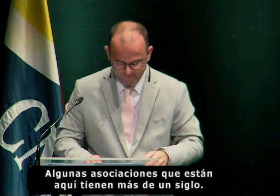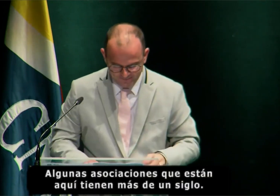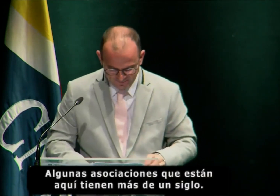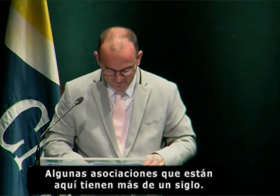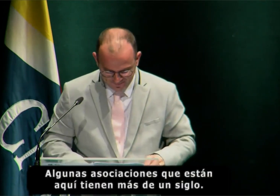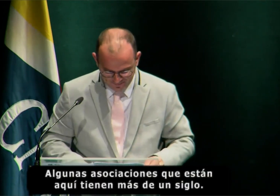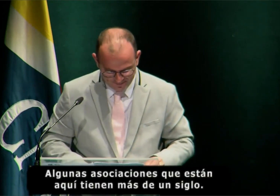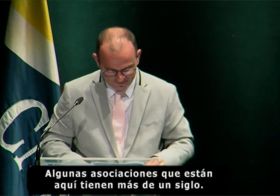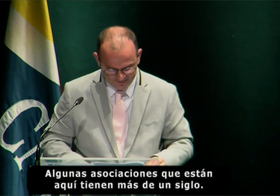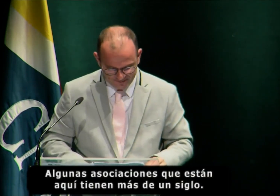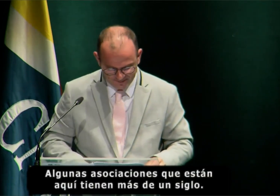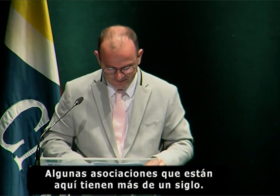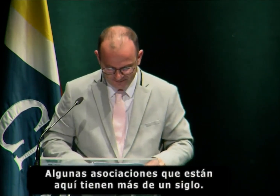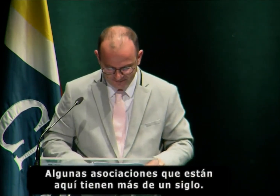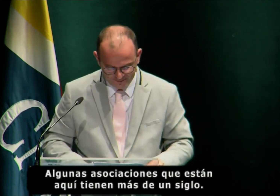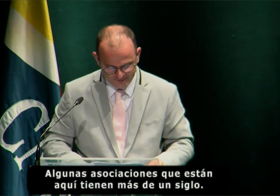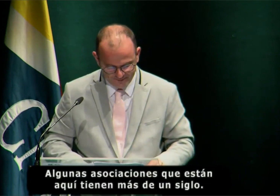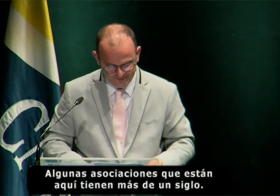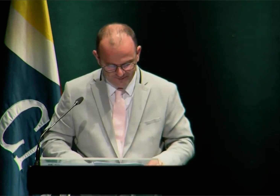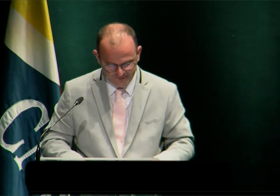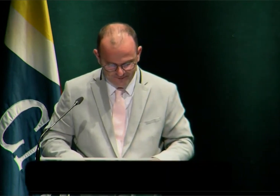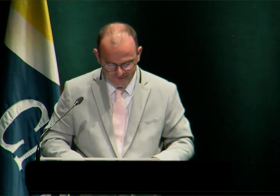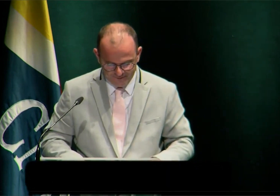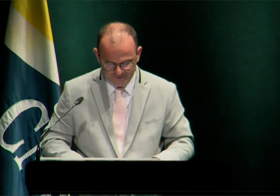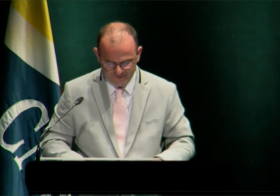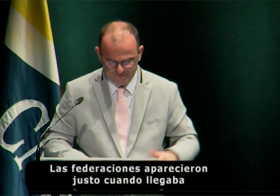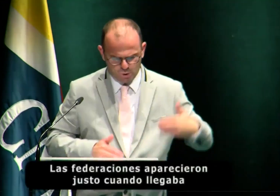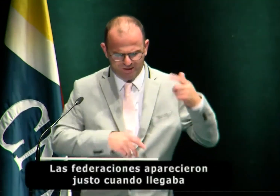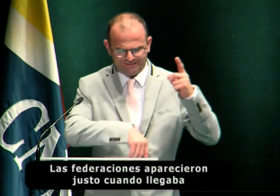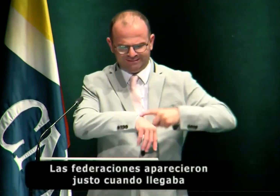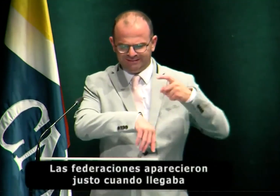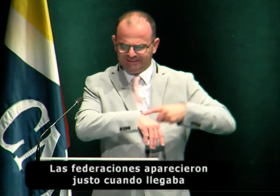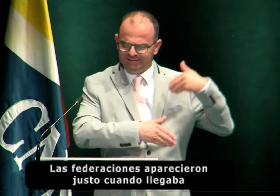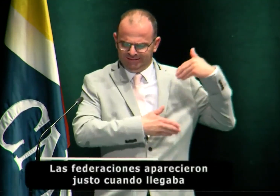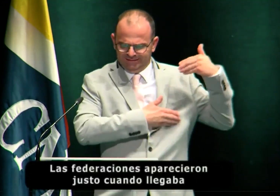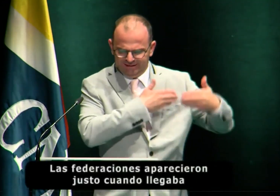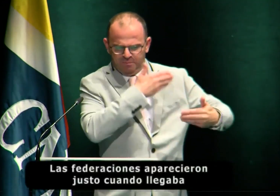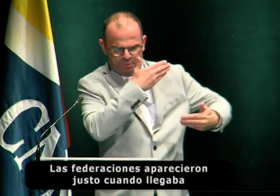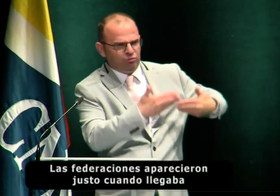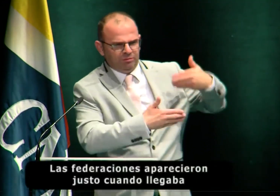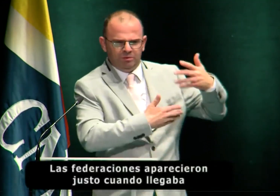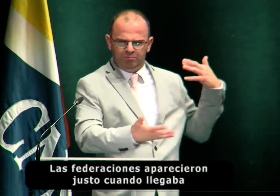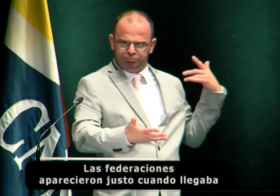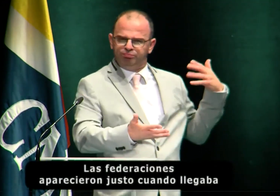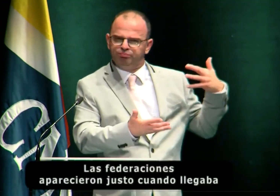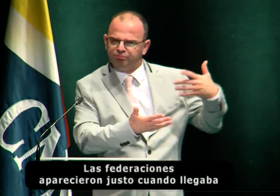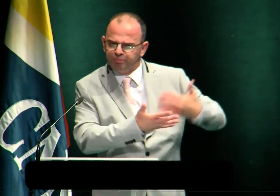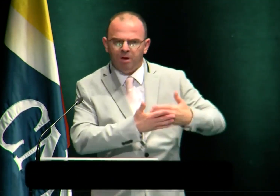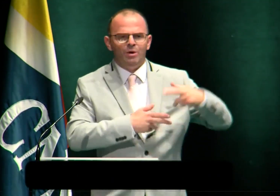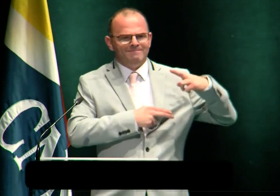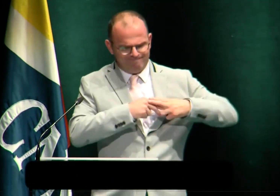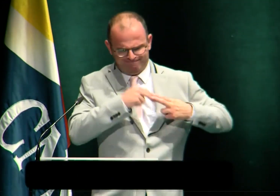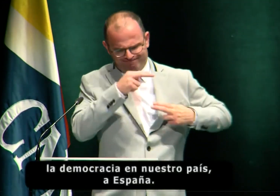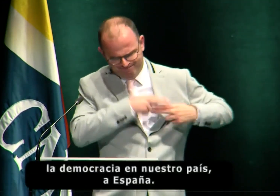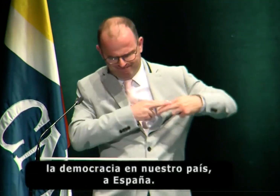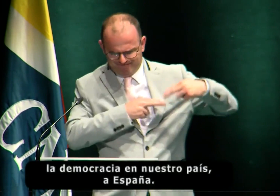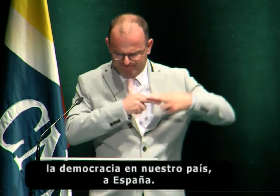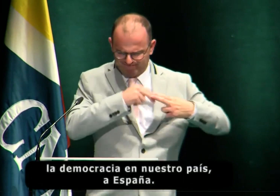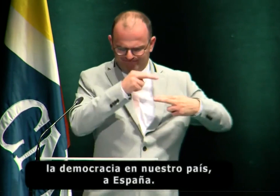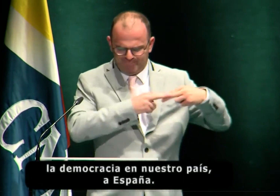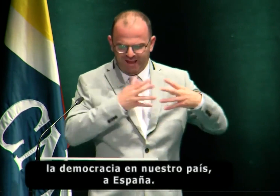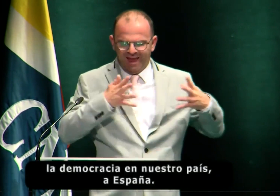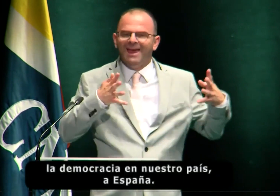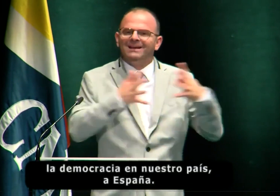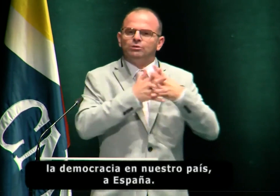cuando llegaba la democracia a nuestro país, a España. Algunas de las que nos acompañan hoy en día. Llevamos, como podéis